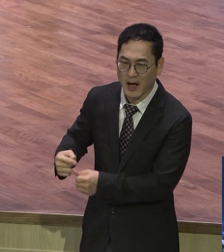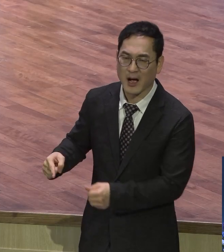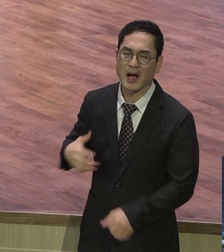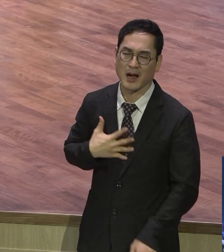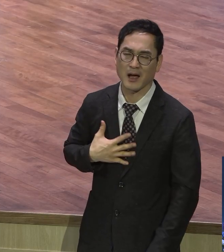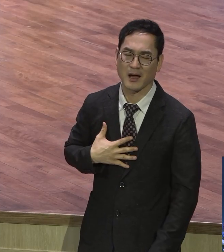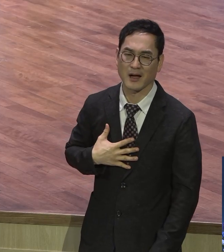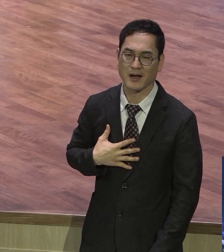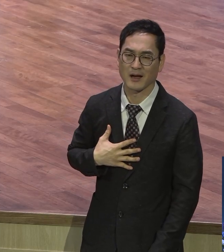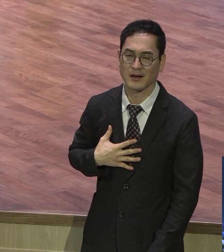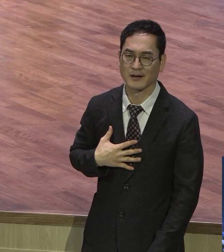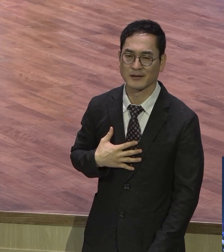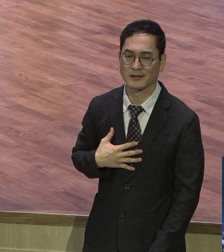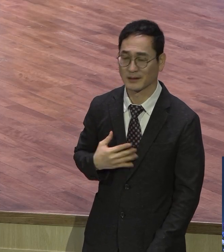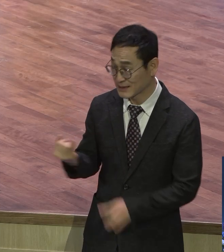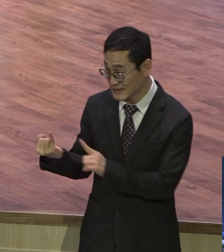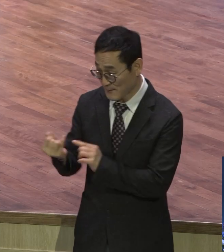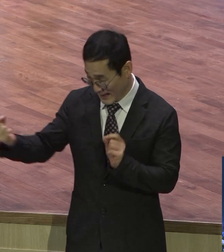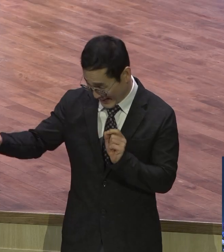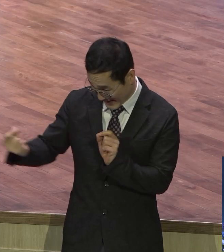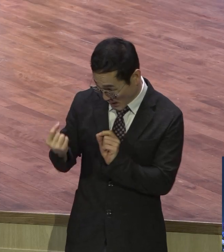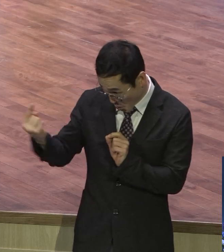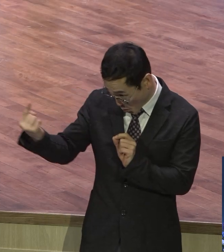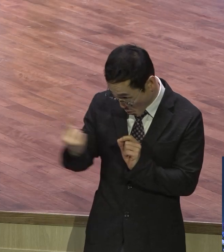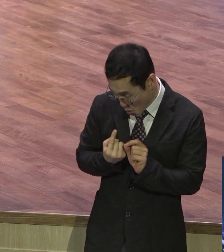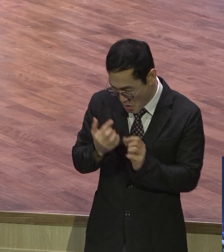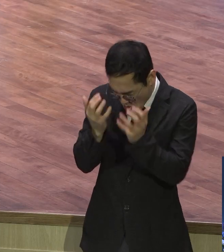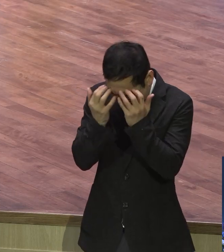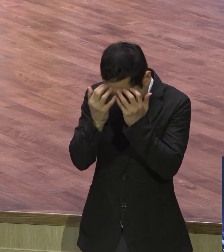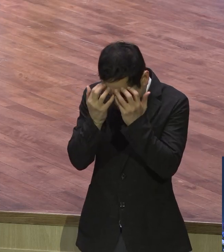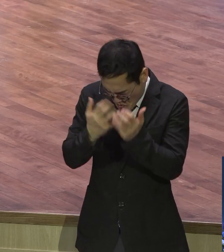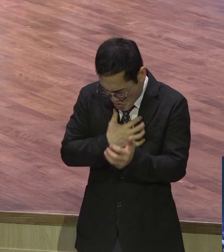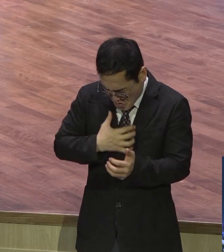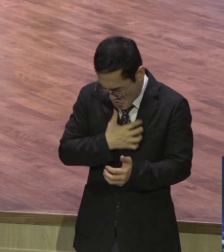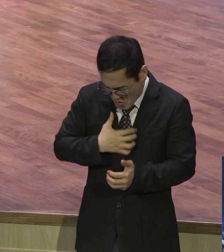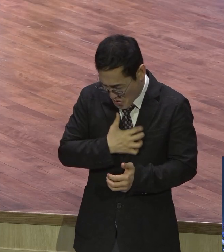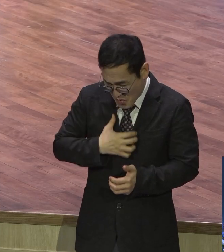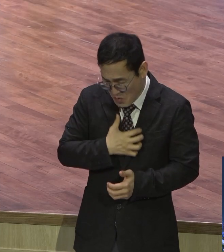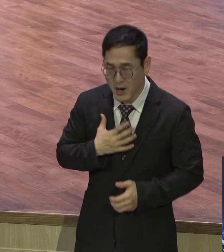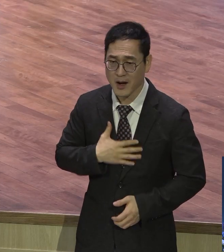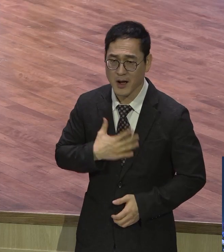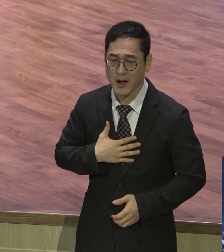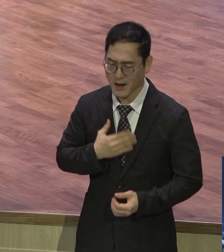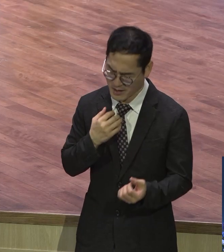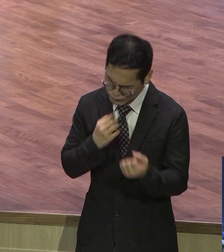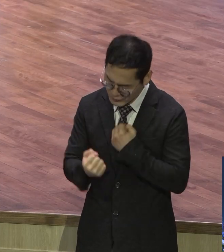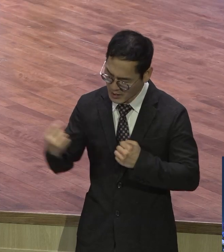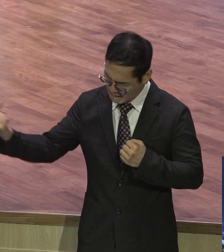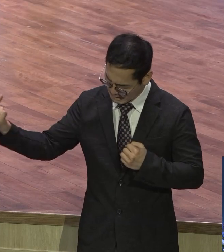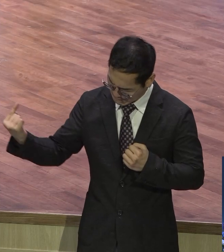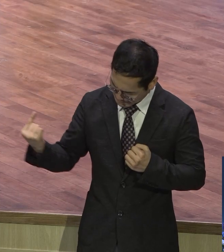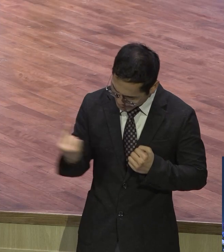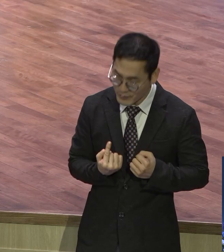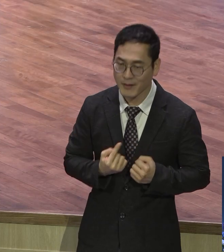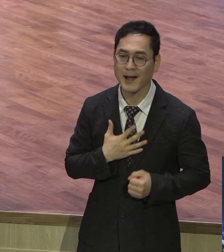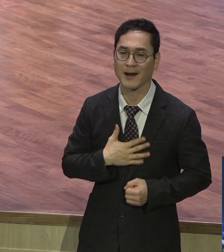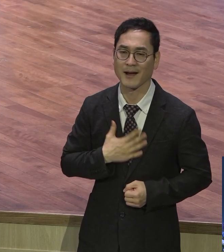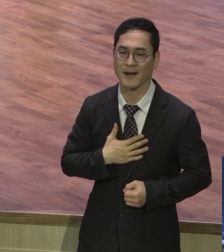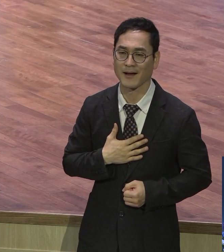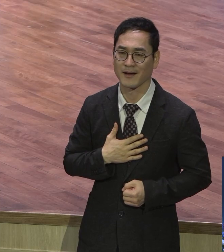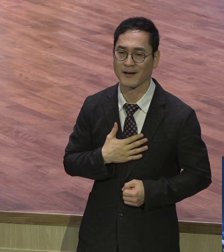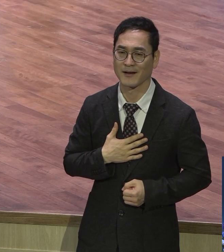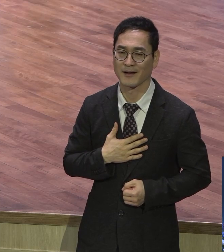오기까지 얼마나 위험하고 어렵고 힘든 결심하고 지금도 두려우면 떨면서 왔다는 걸 다 알고 계세요 따라